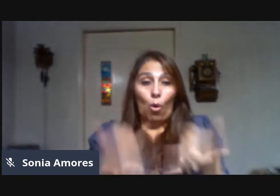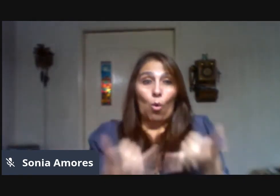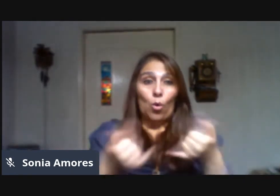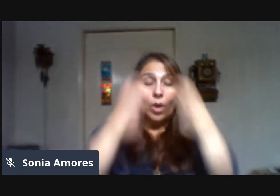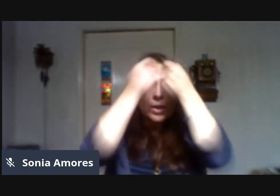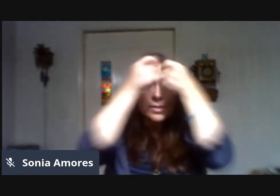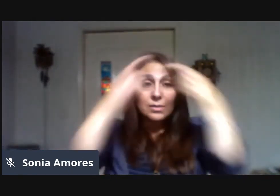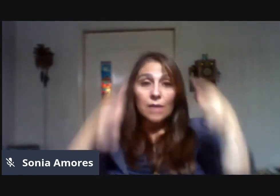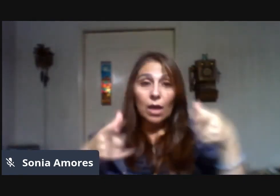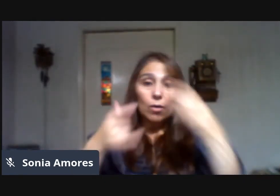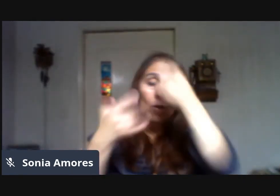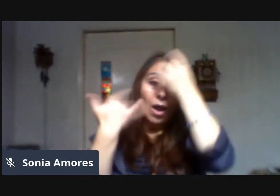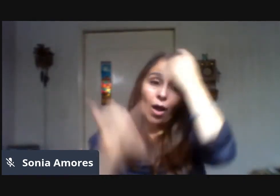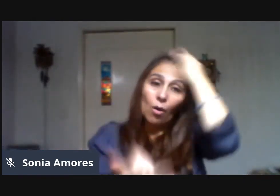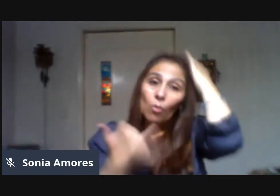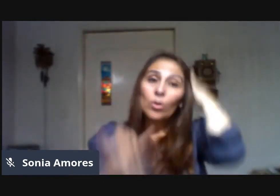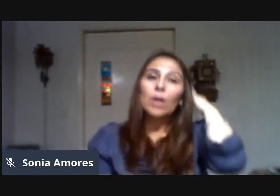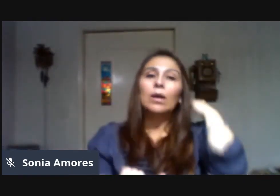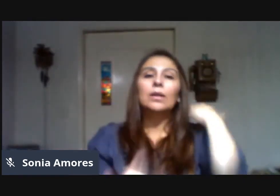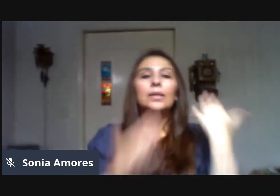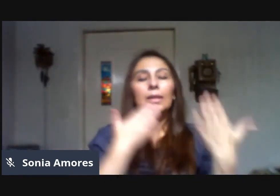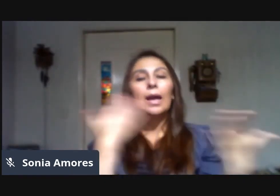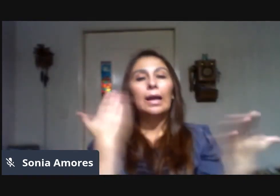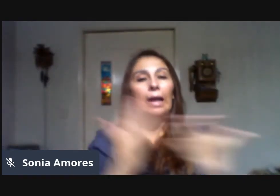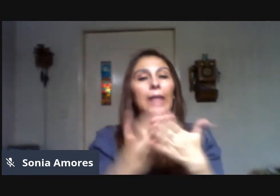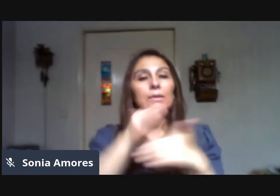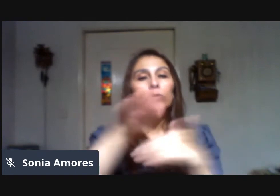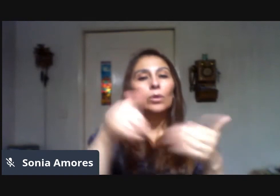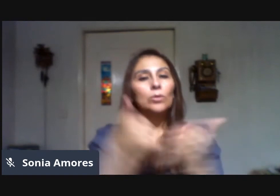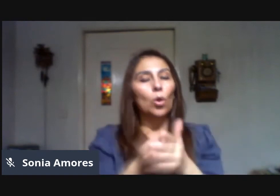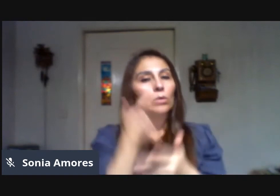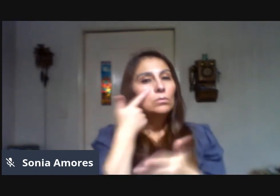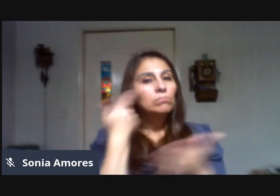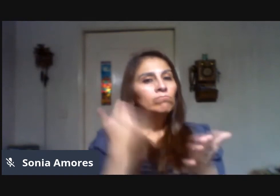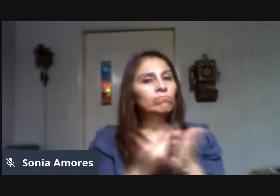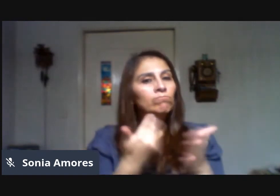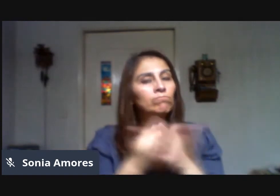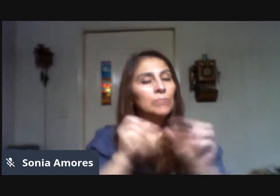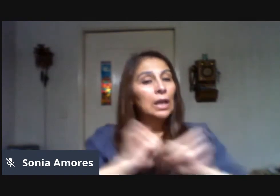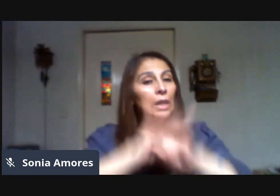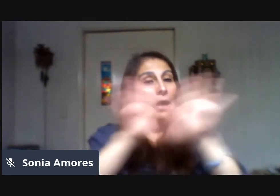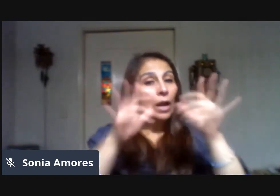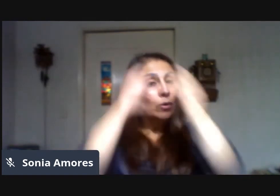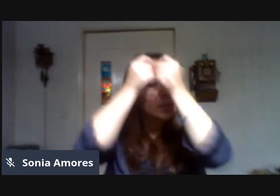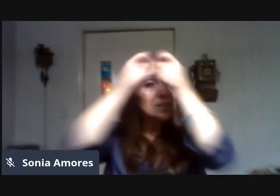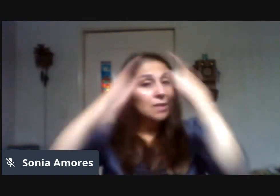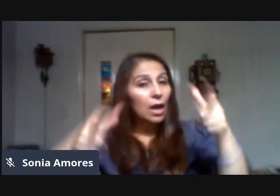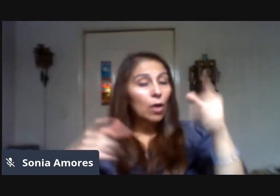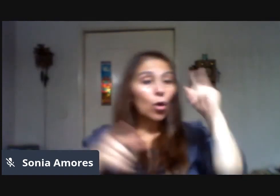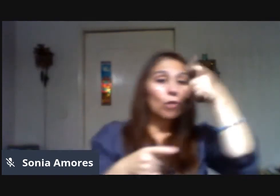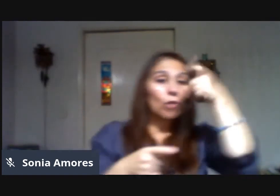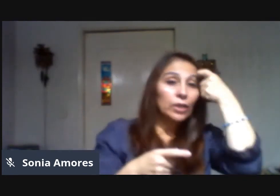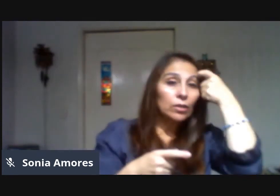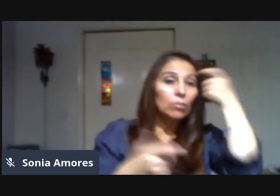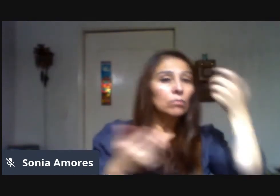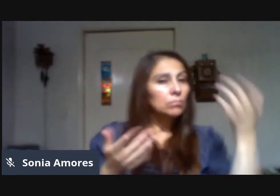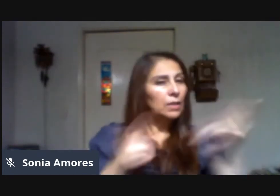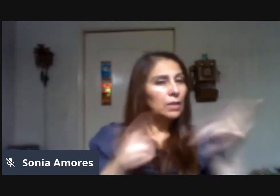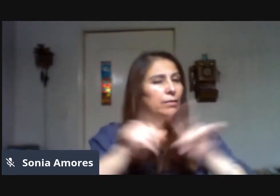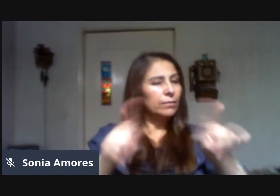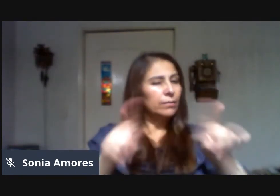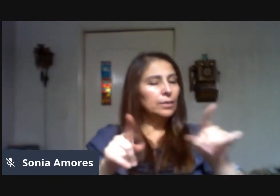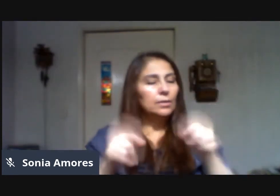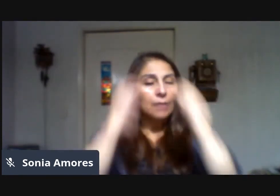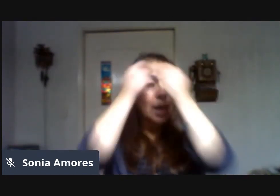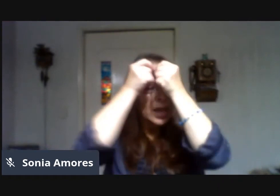a todos como que tengamos clara la diferencia entre el estado y el gobierno, en este estado, que a muchos